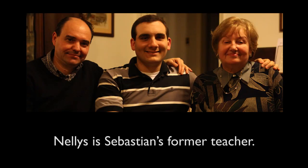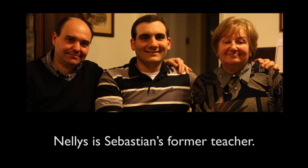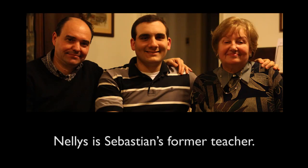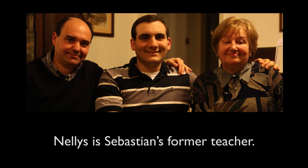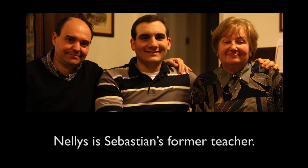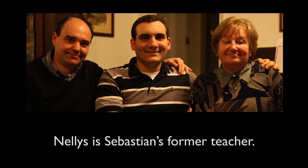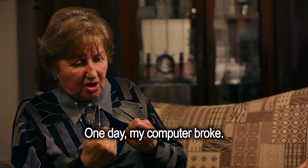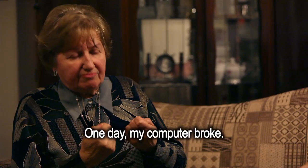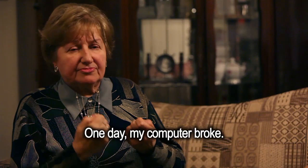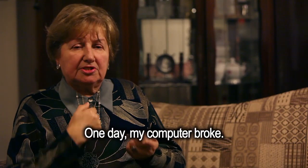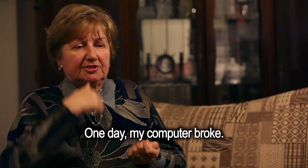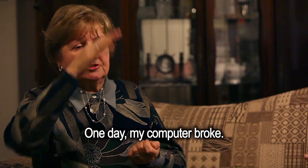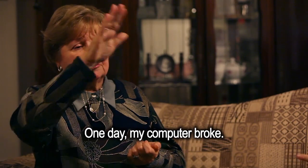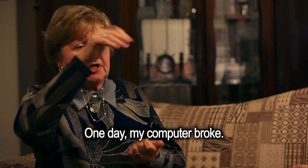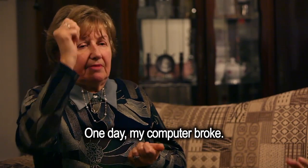Y un día se me rompió la computadora.